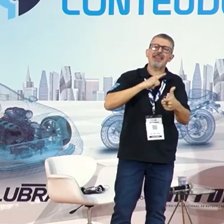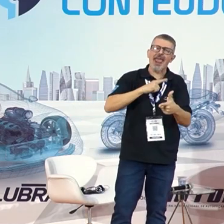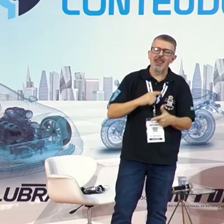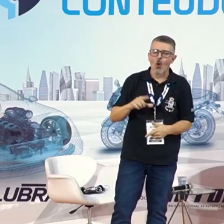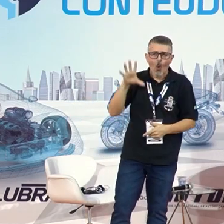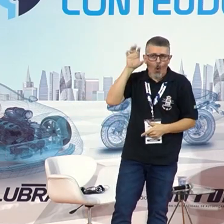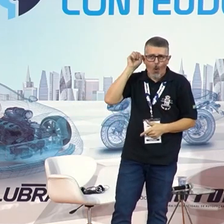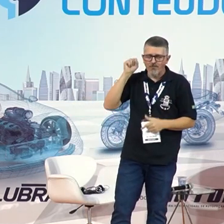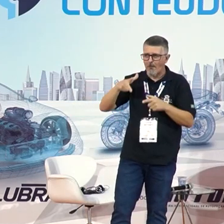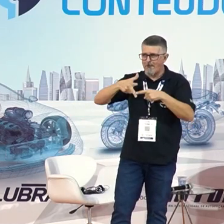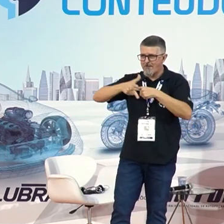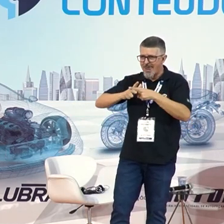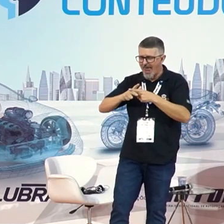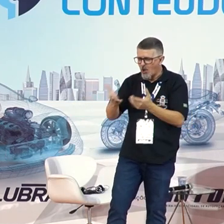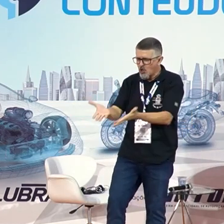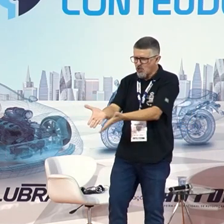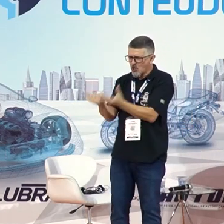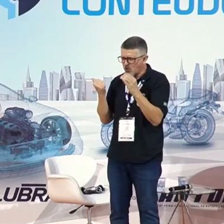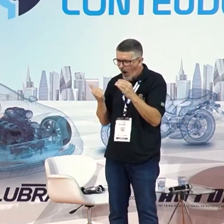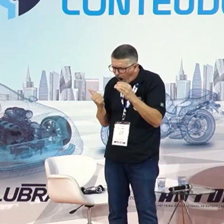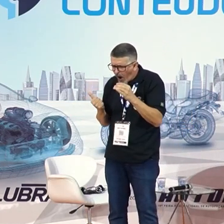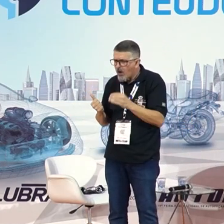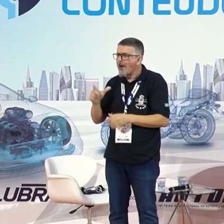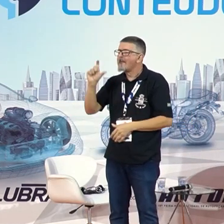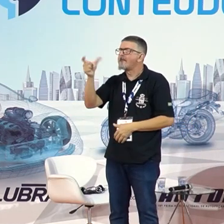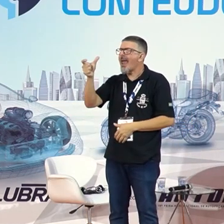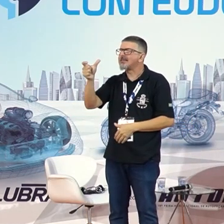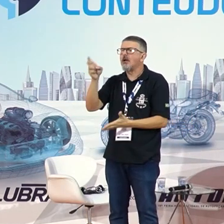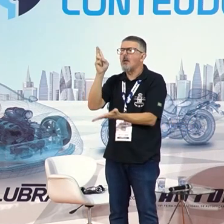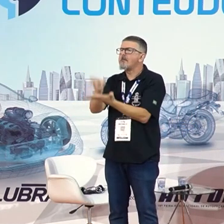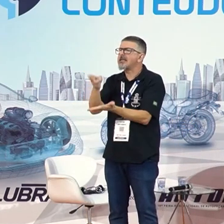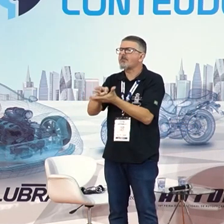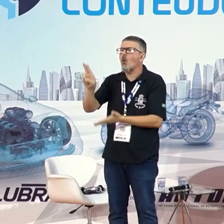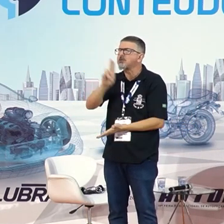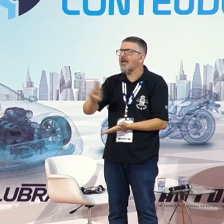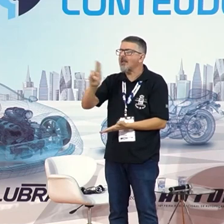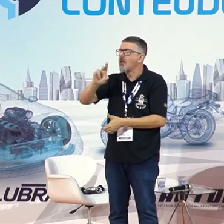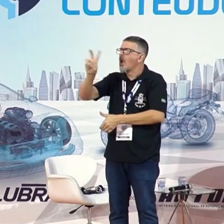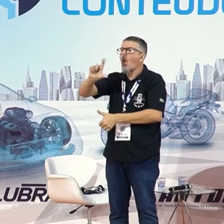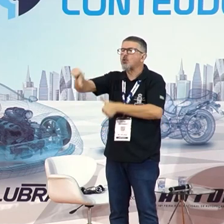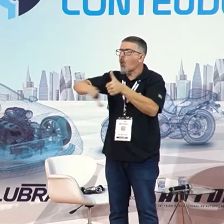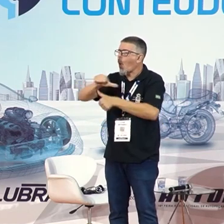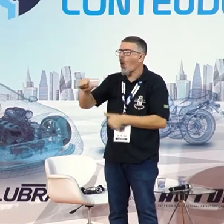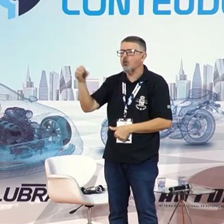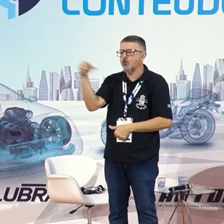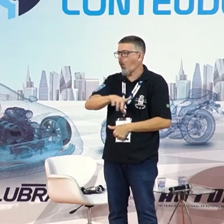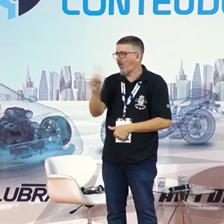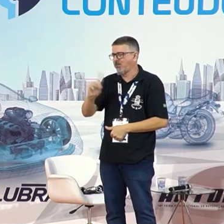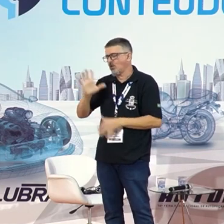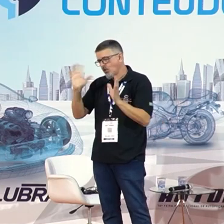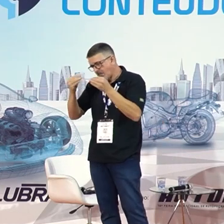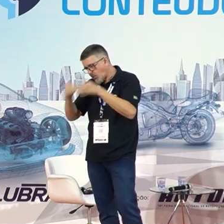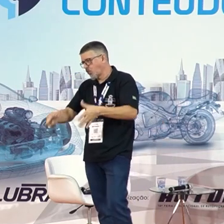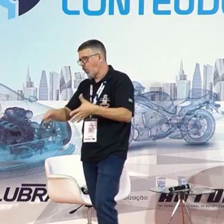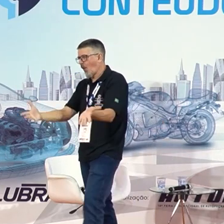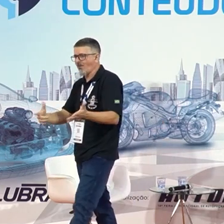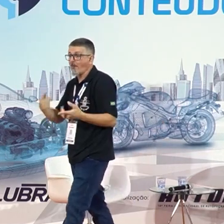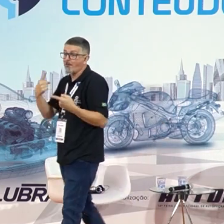oficina, e o ouvinte tirou e falou, nossa, essa peça é a mesma, ele não trocou por um mousado.